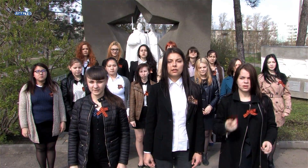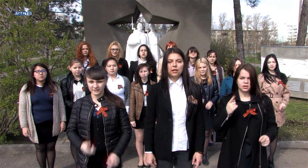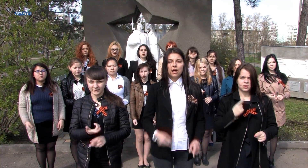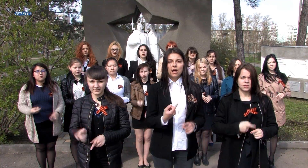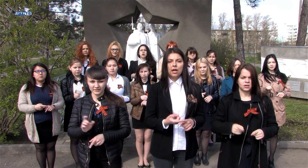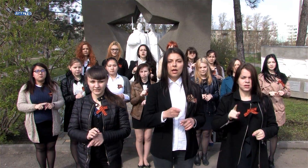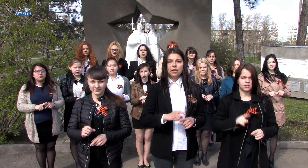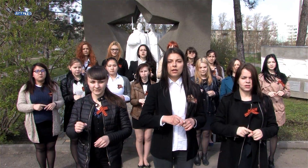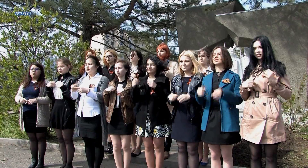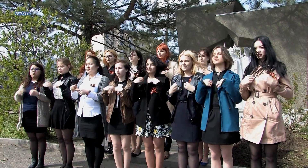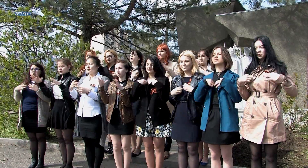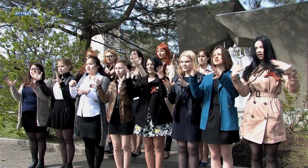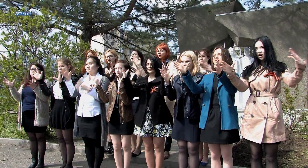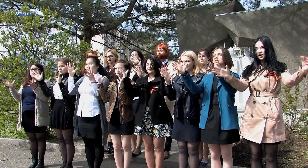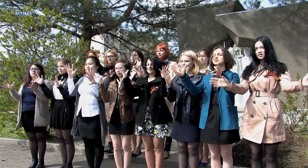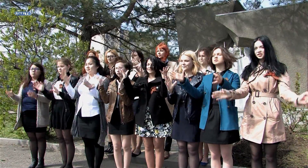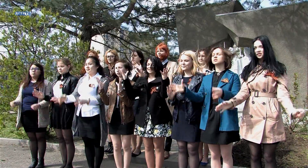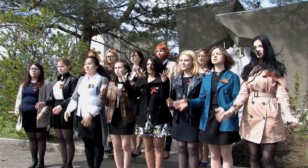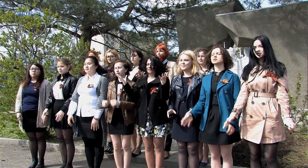промах. Это